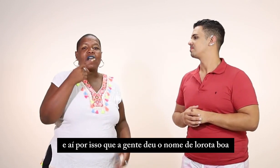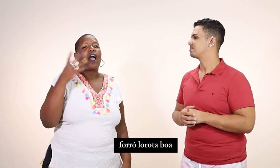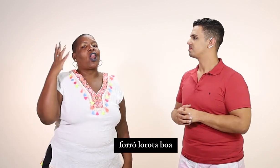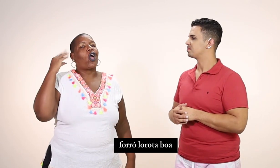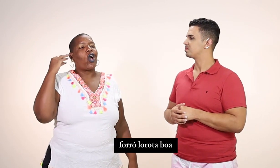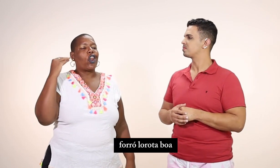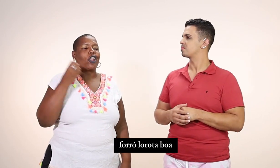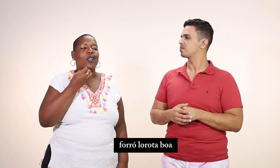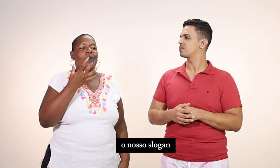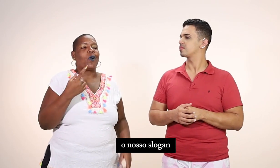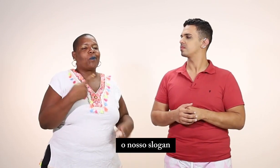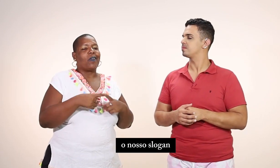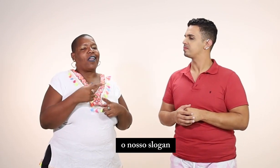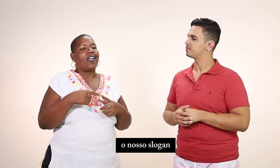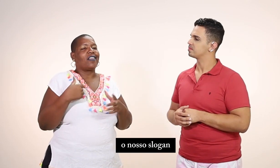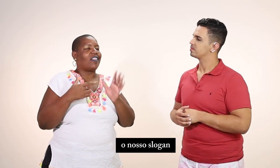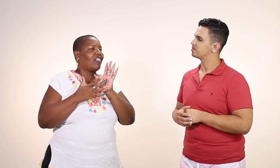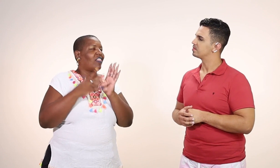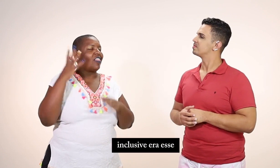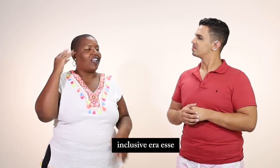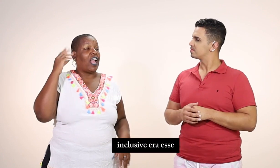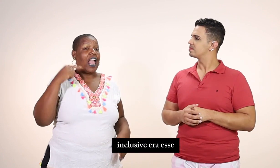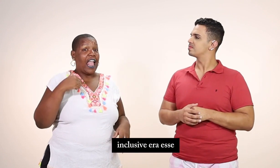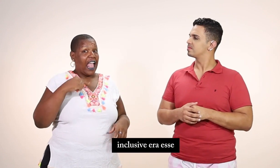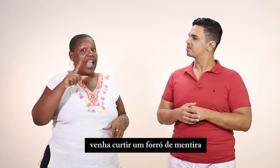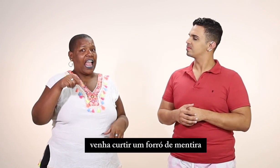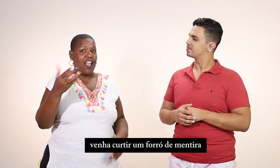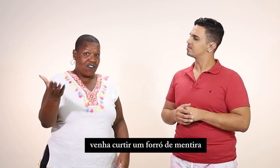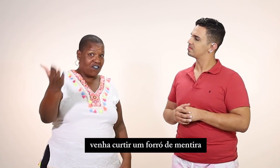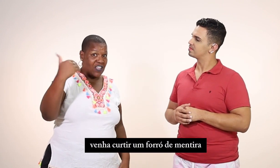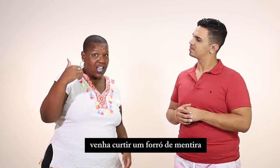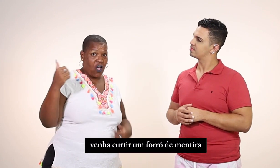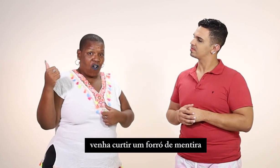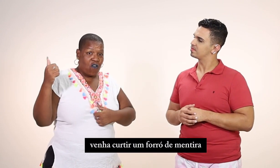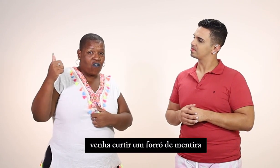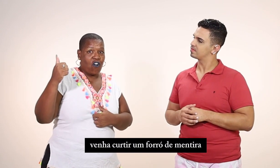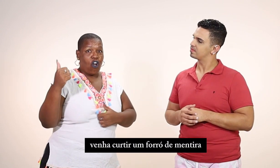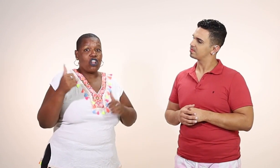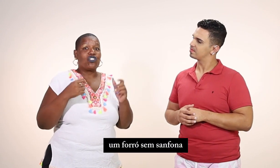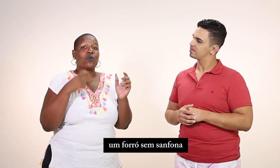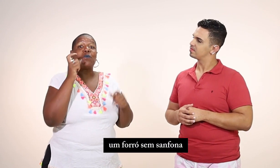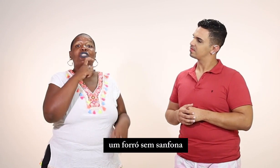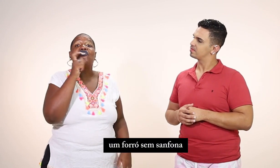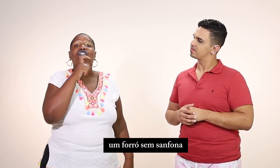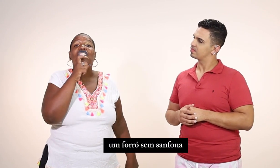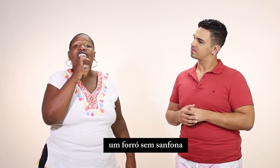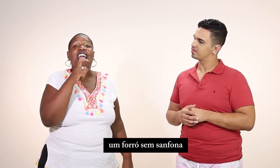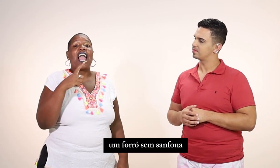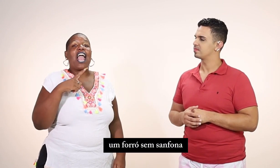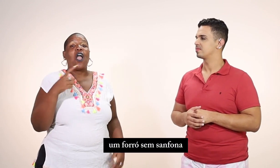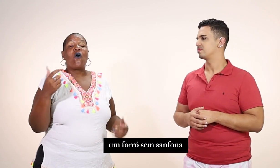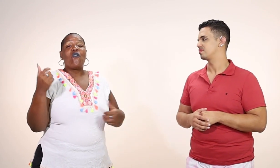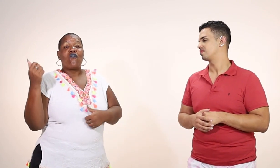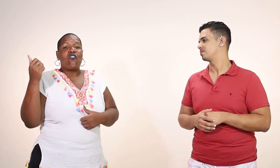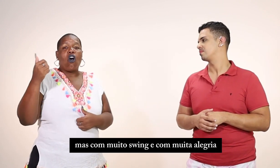Forró Lorota Boa. O nosso slogan, inclusive, era esse: venha curtir um forró de mentira. Um forró sem sanfona, mas com